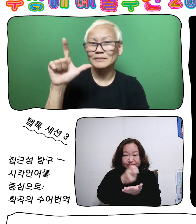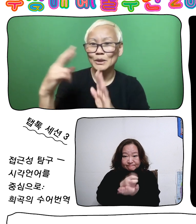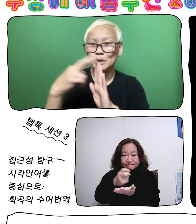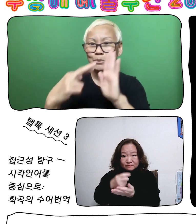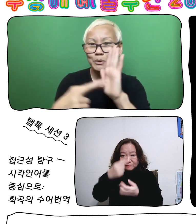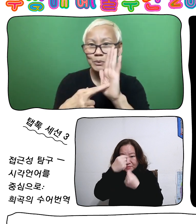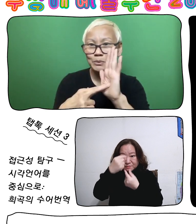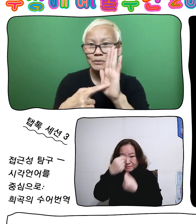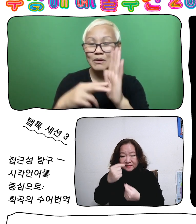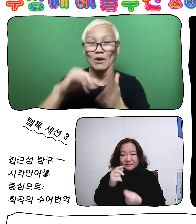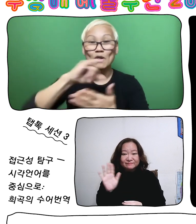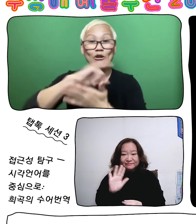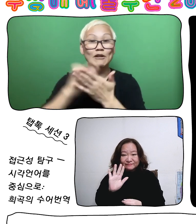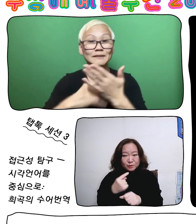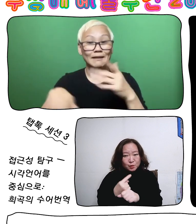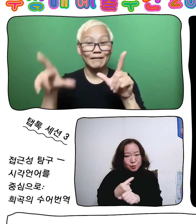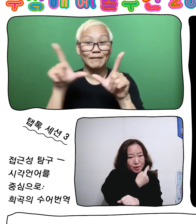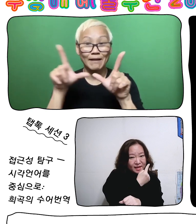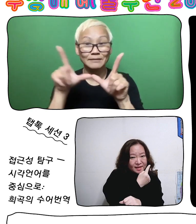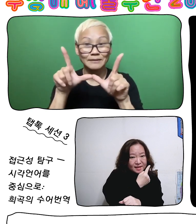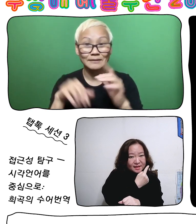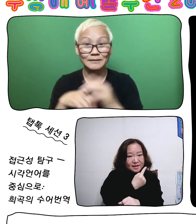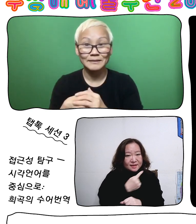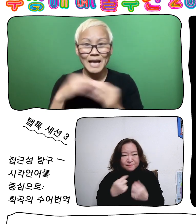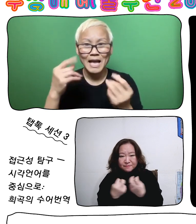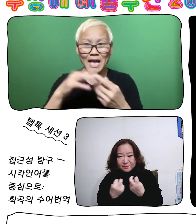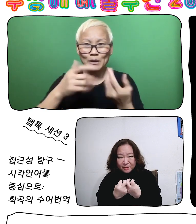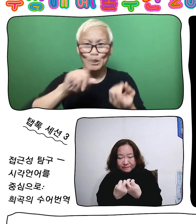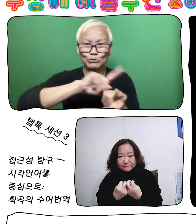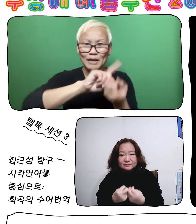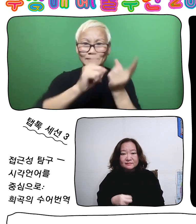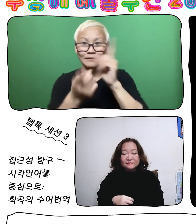또한 미국 수어의 문법을 이해하고